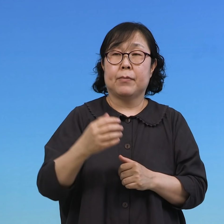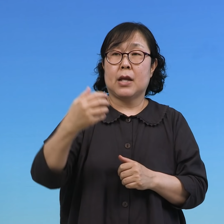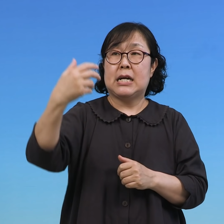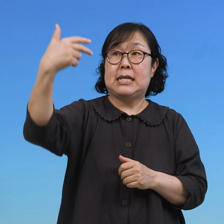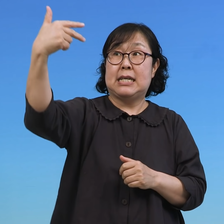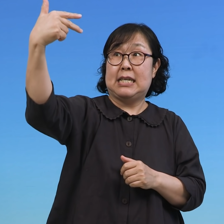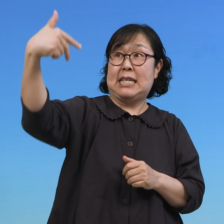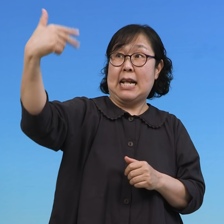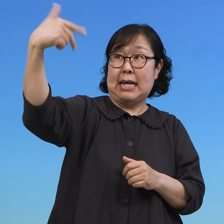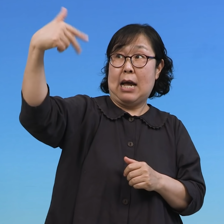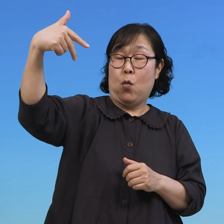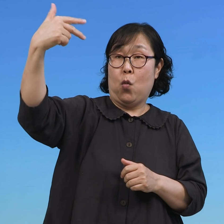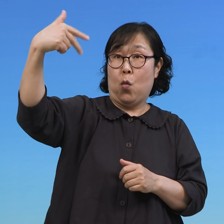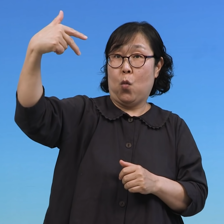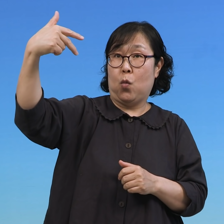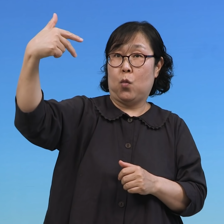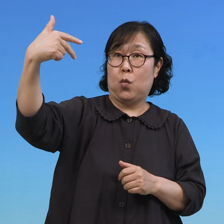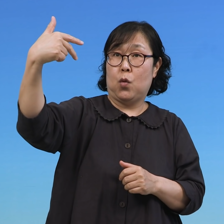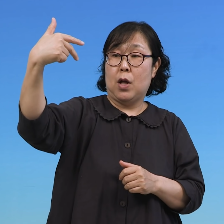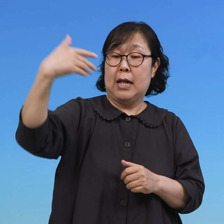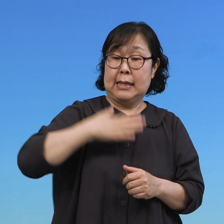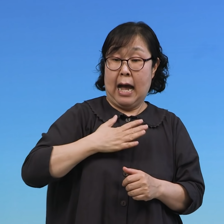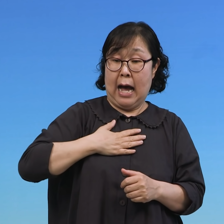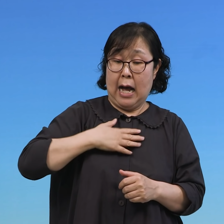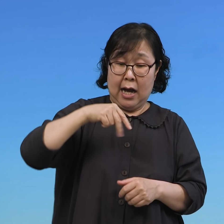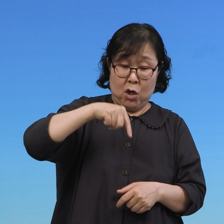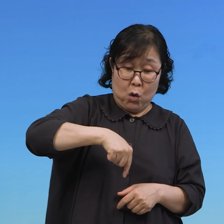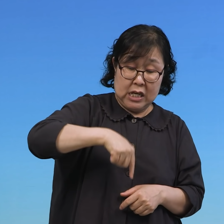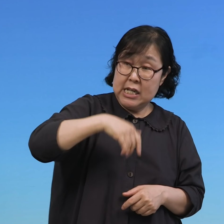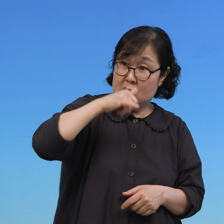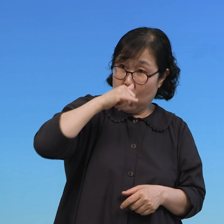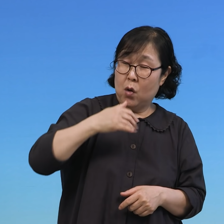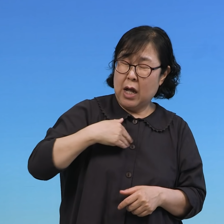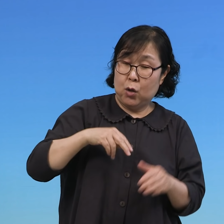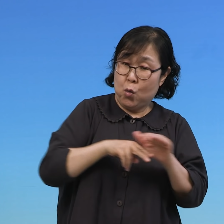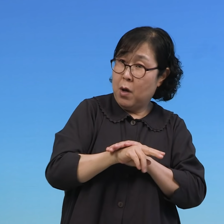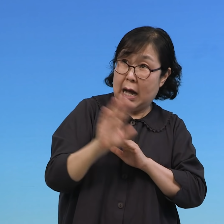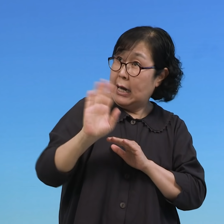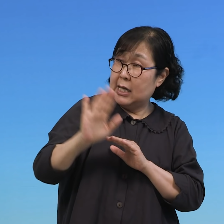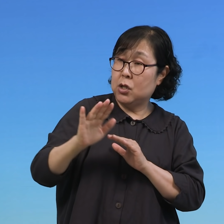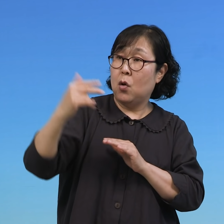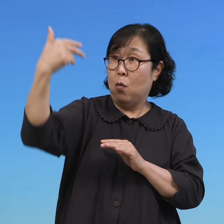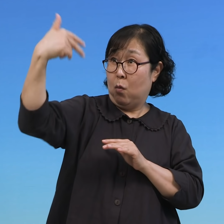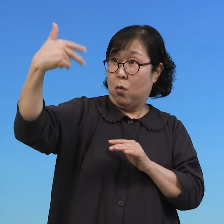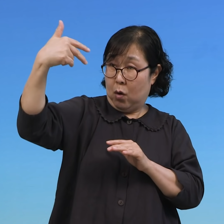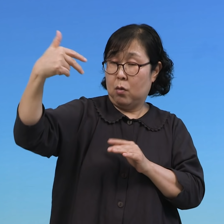수도에서 셀카봉을 들고 나 아직 여기 있는데,